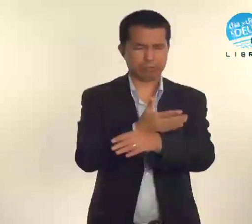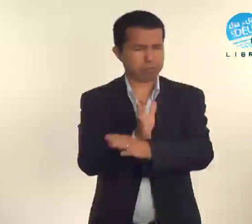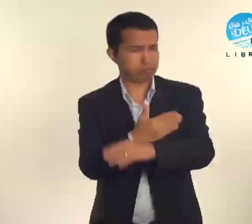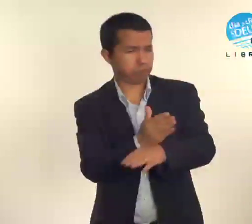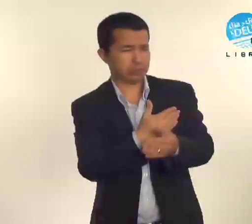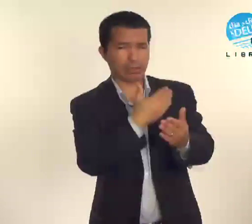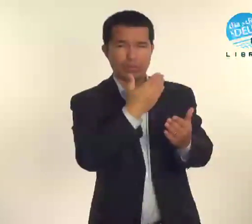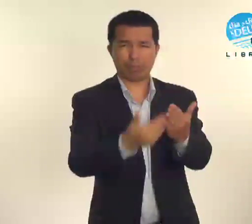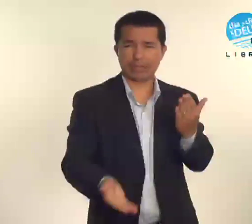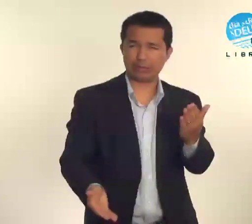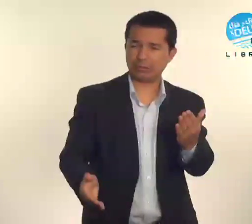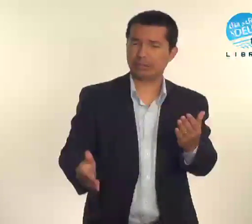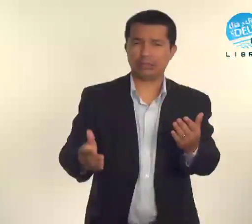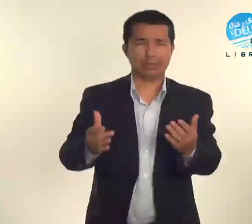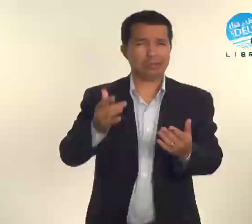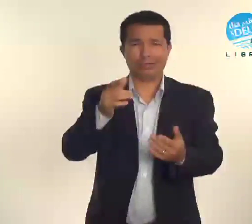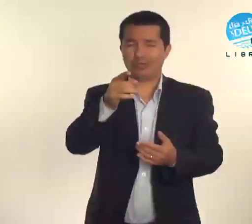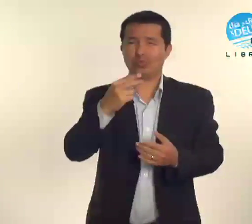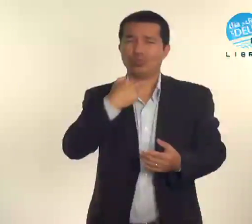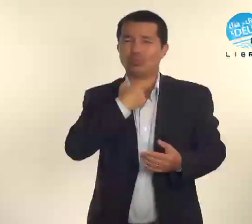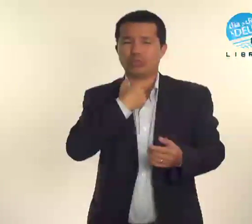Deus de novo. Deus vai lá, pega você,